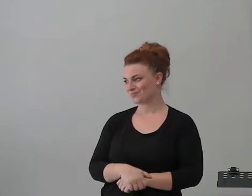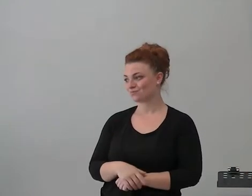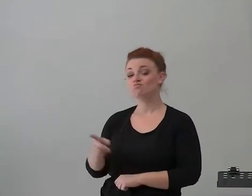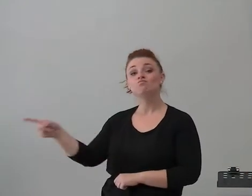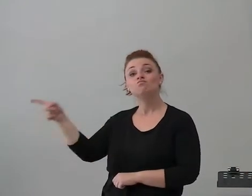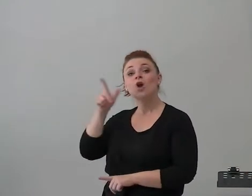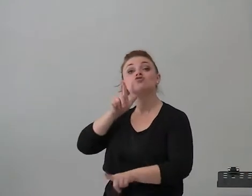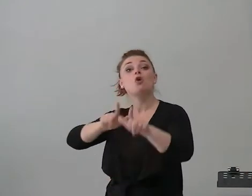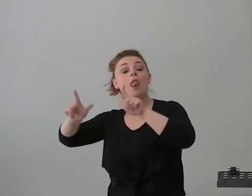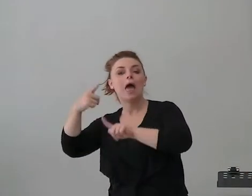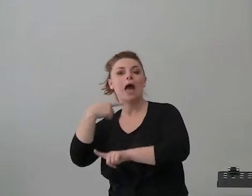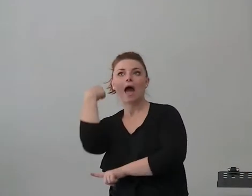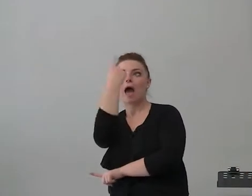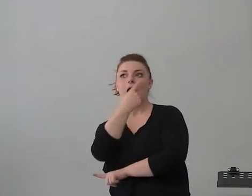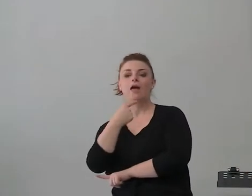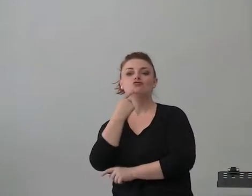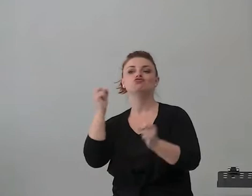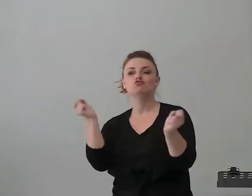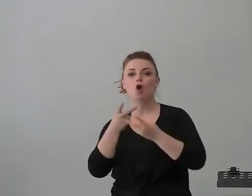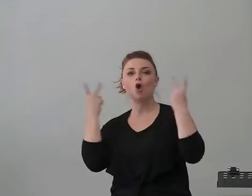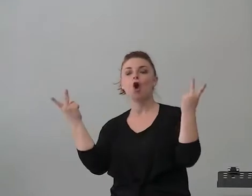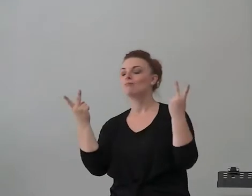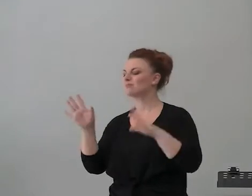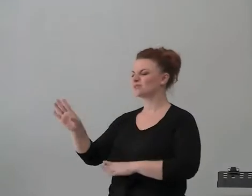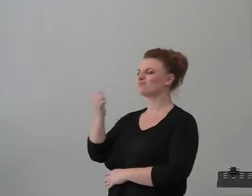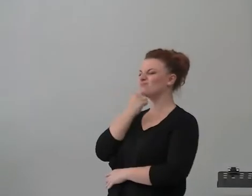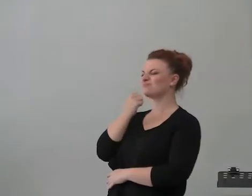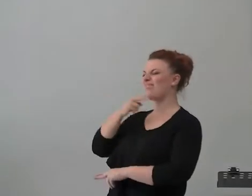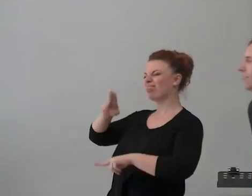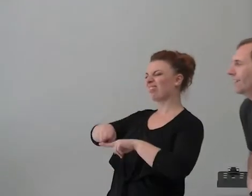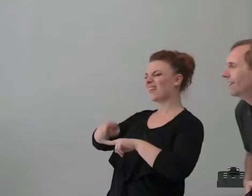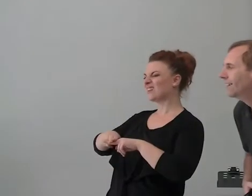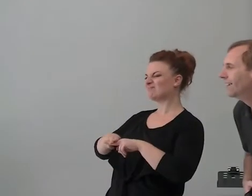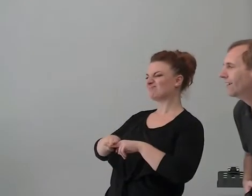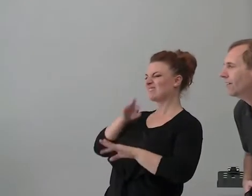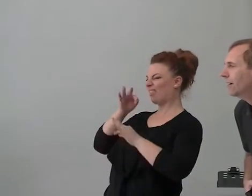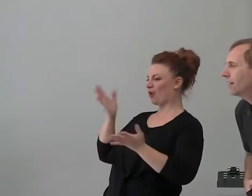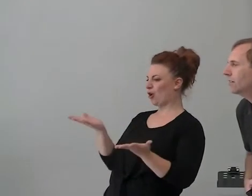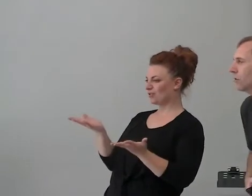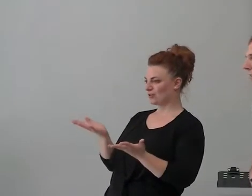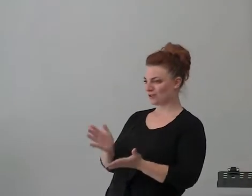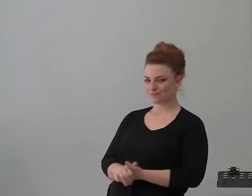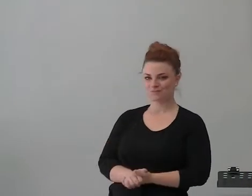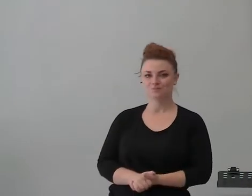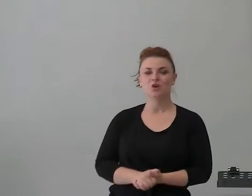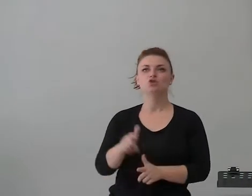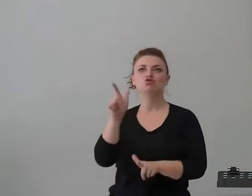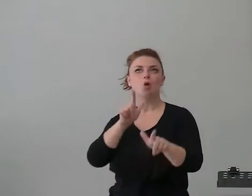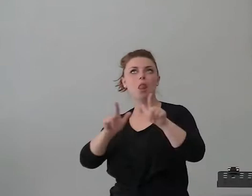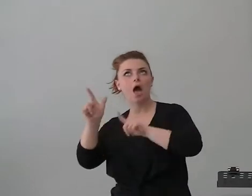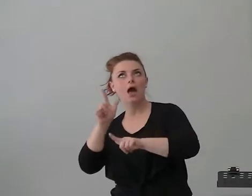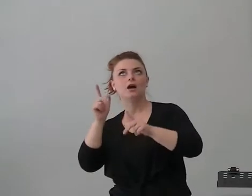gioioso. E cosa vuol dire in italiano? Cosa hai detto? Solare,